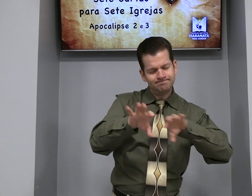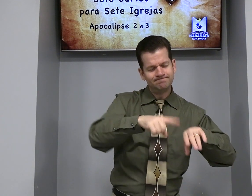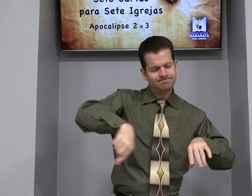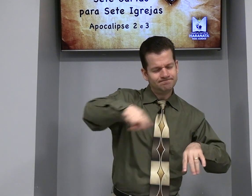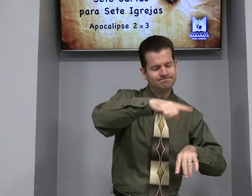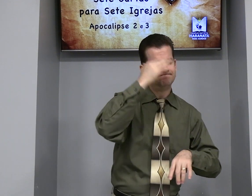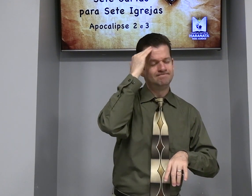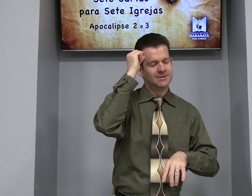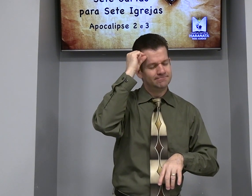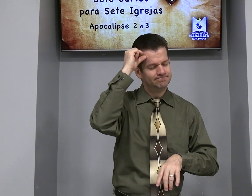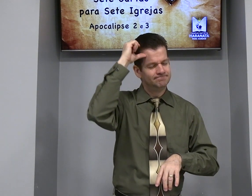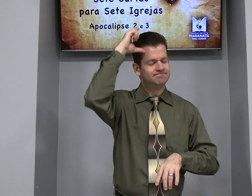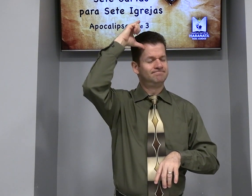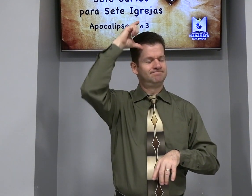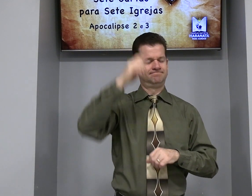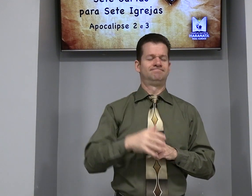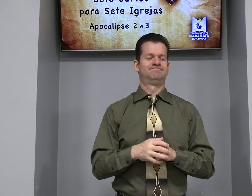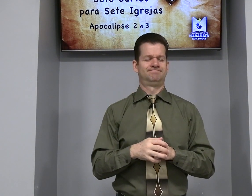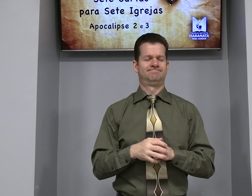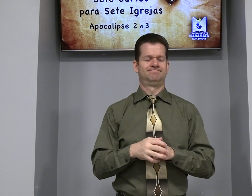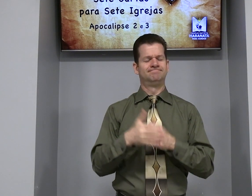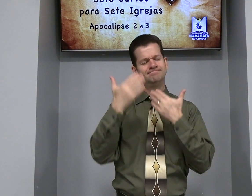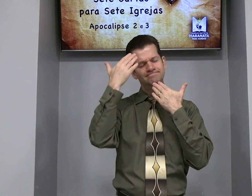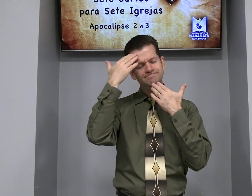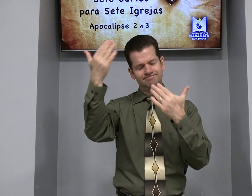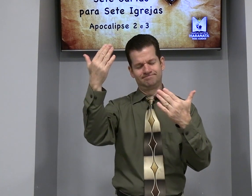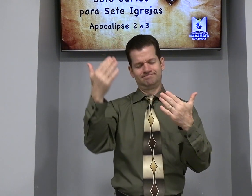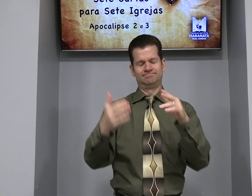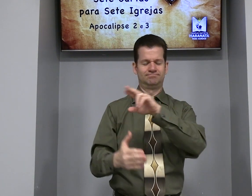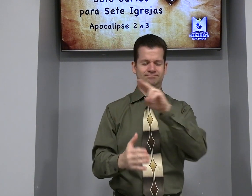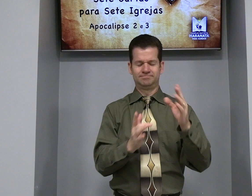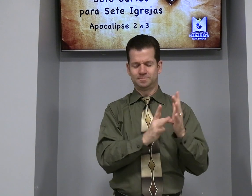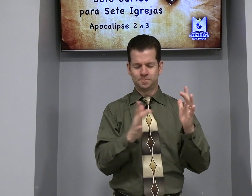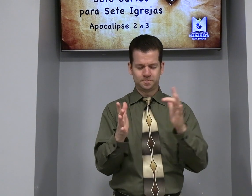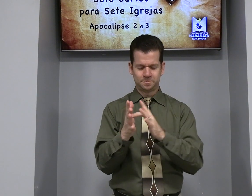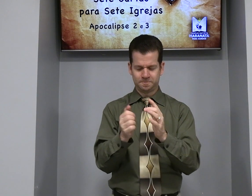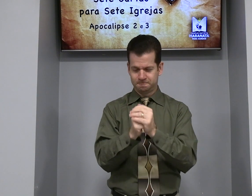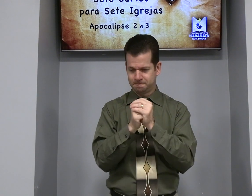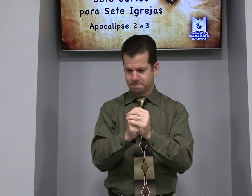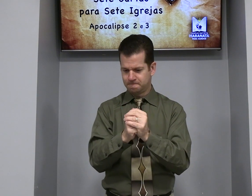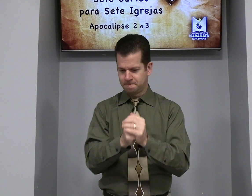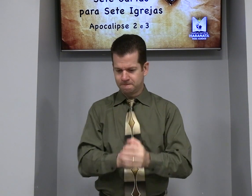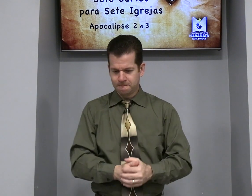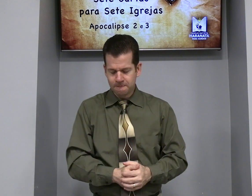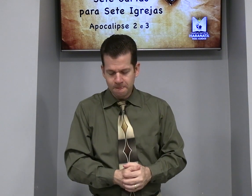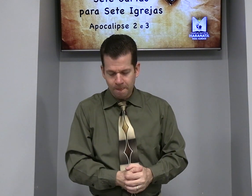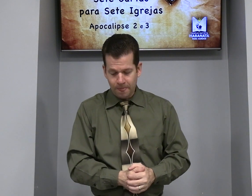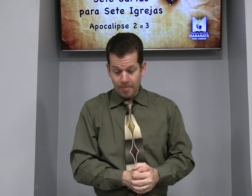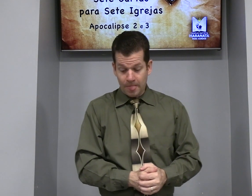E ajude-me a ensinar e cada um a entender e ter um crescimento espiritual. Em nome de Jesus. Amém.